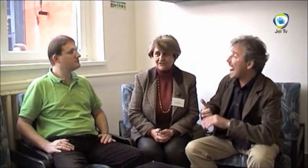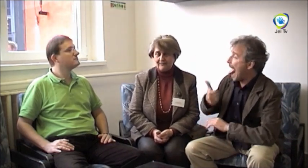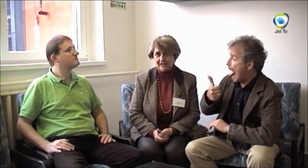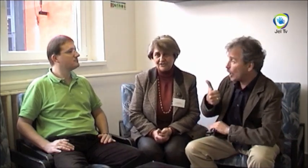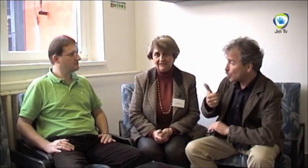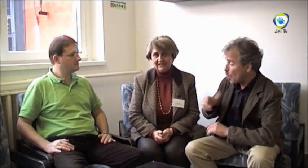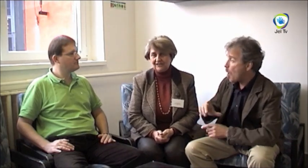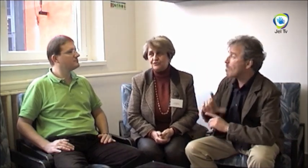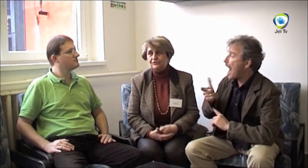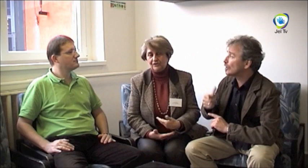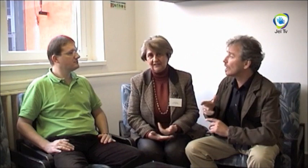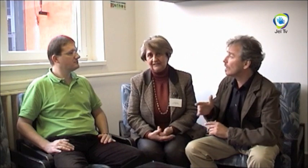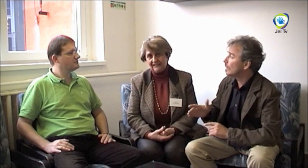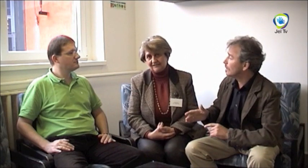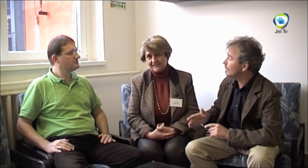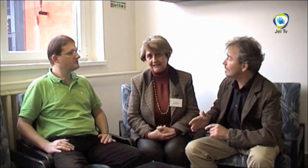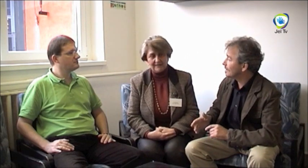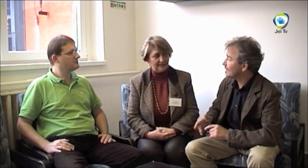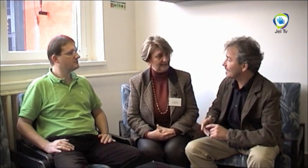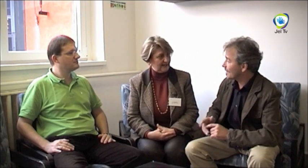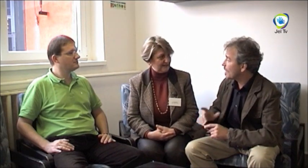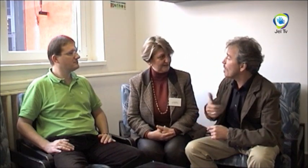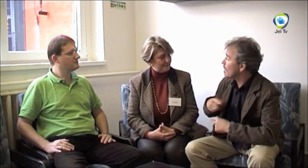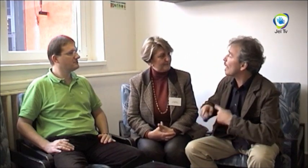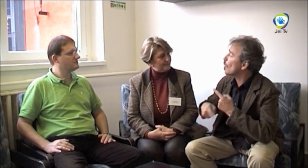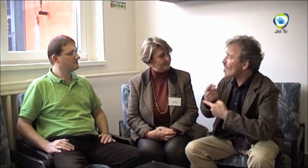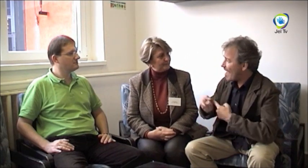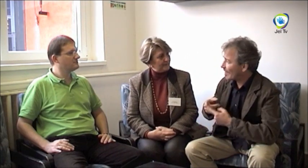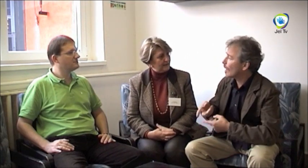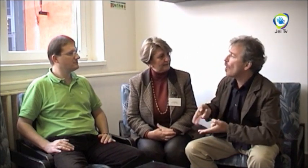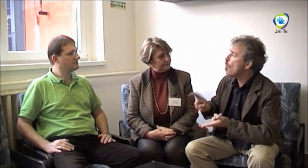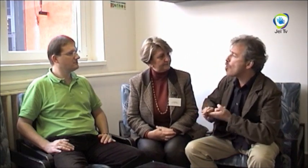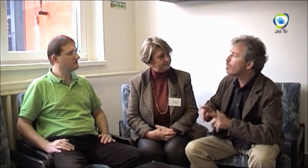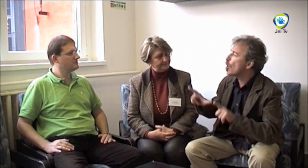a második, és őt követték aztán még néhányan.